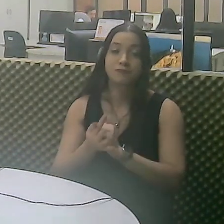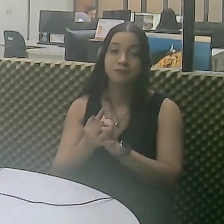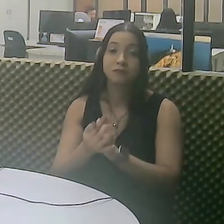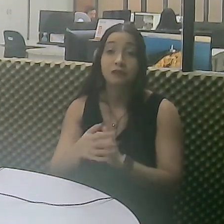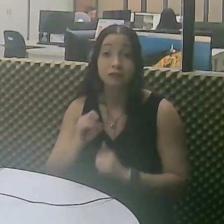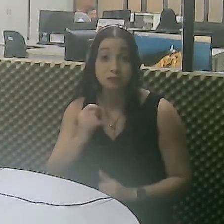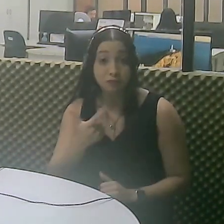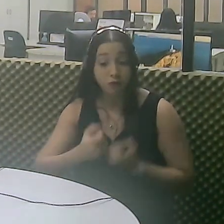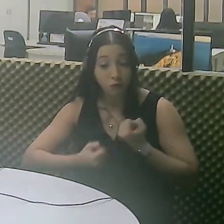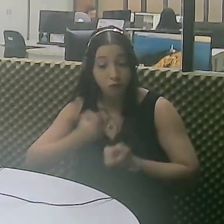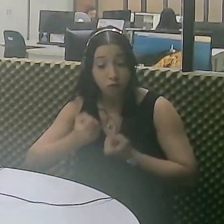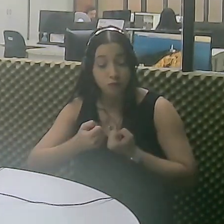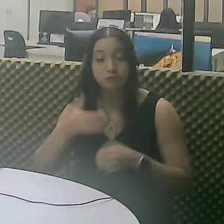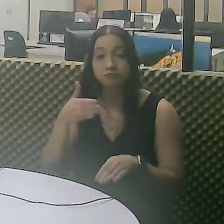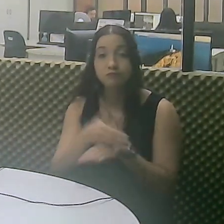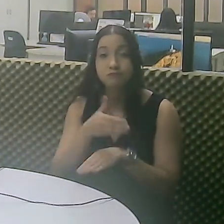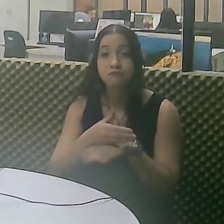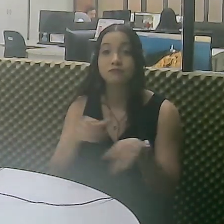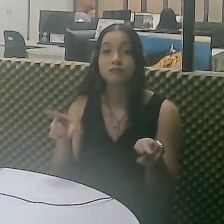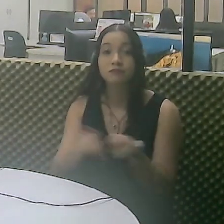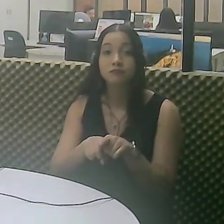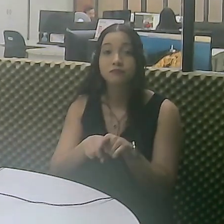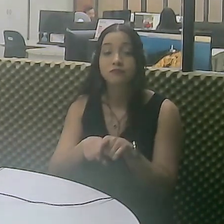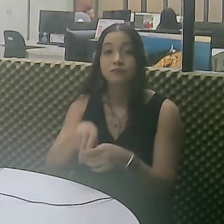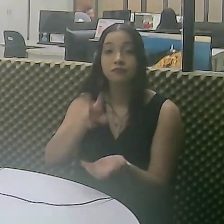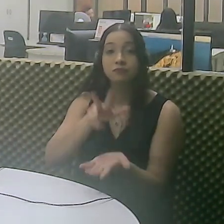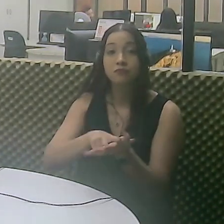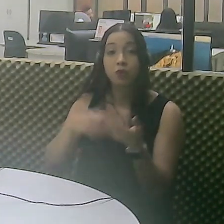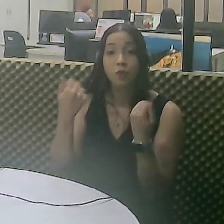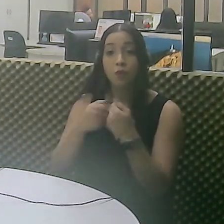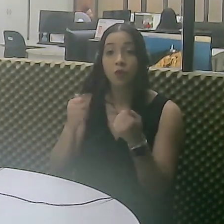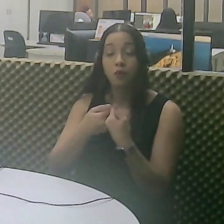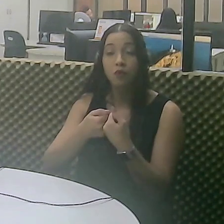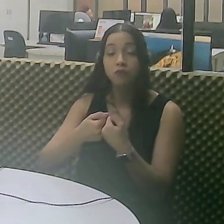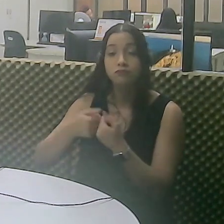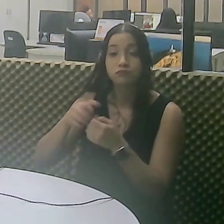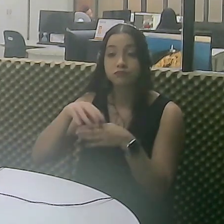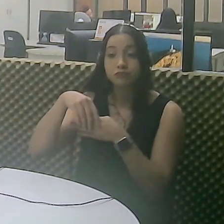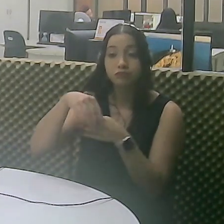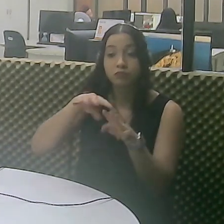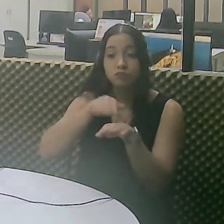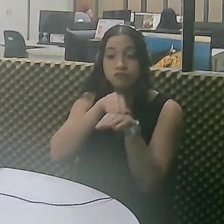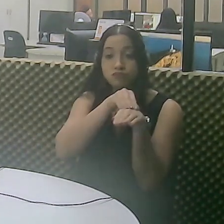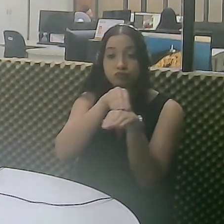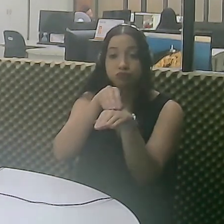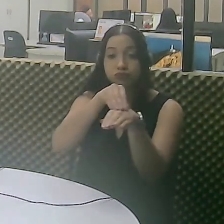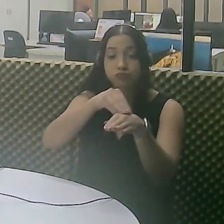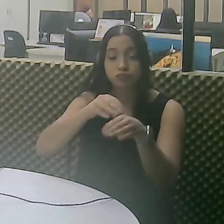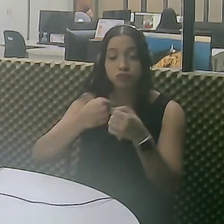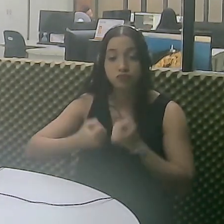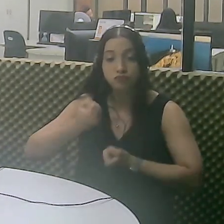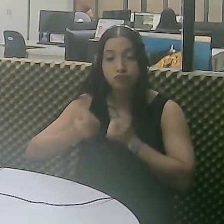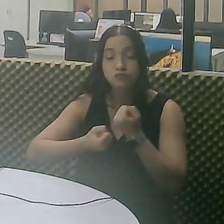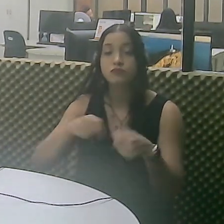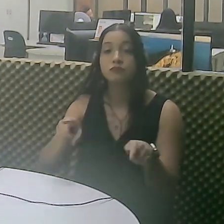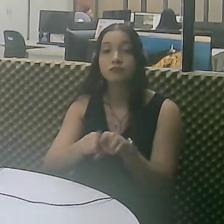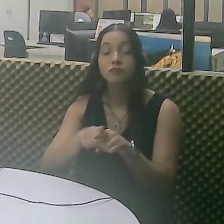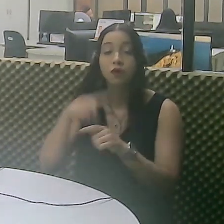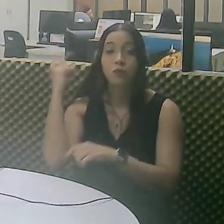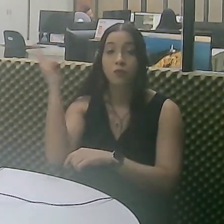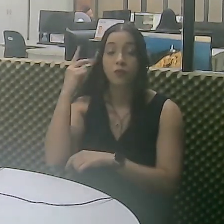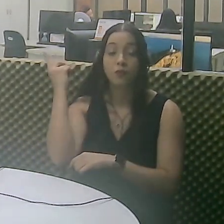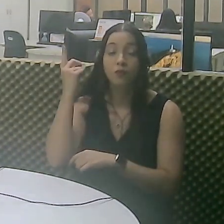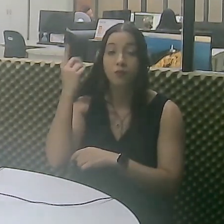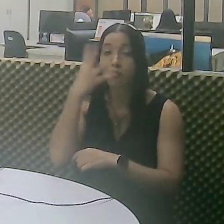não estiverem correndo, os participantes estarão acomodados em um ônibus, que acompanhará todo o percurso da corrida, assim como uma ambulância